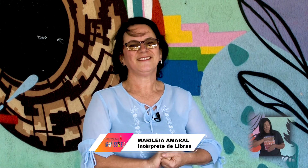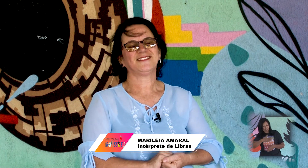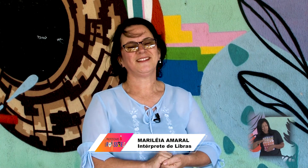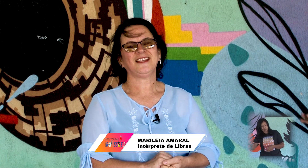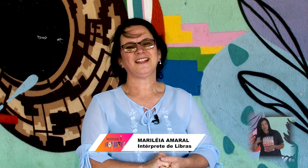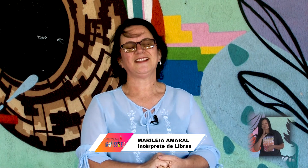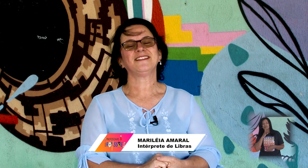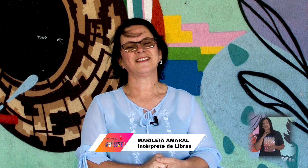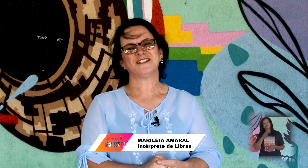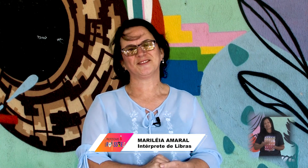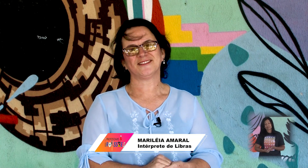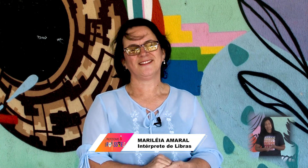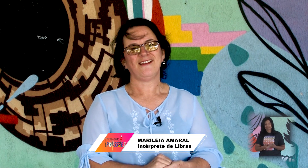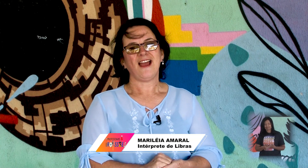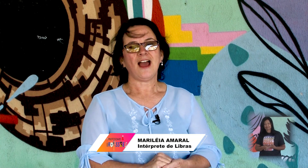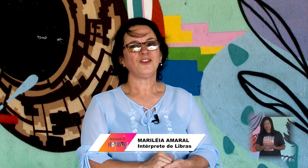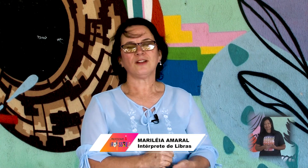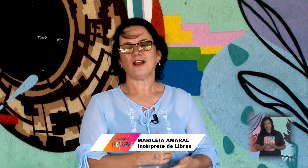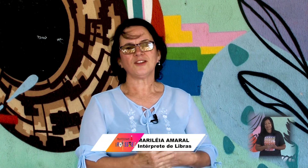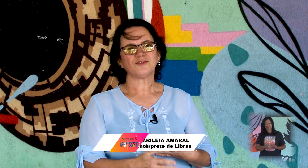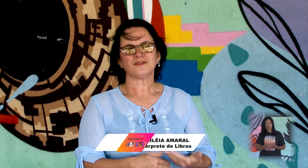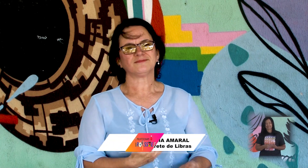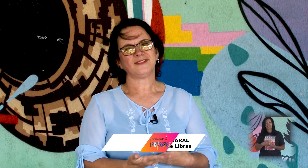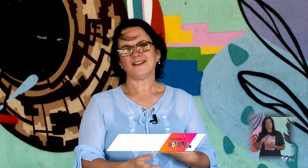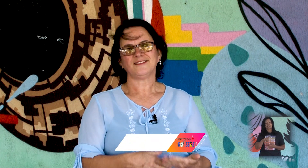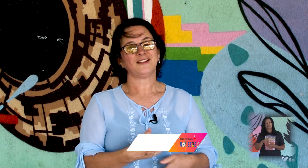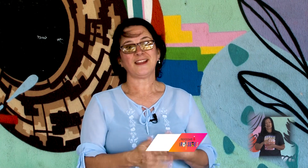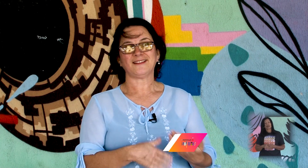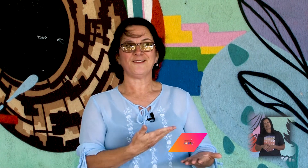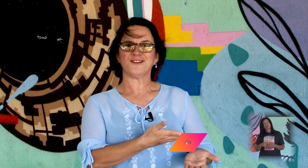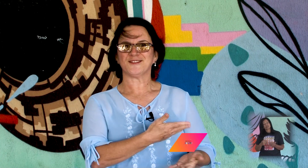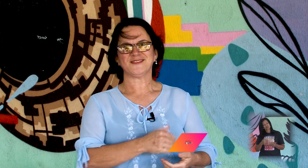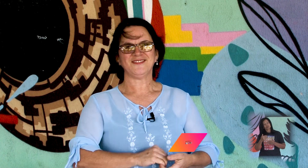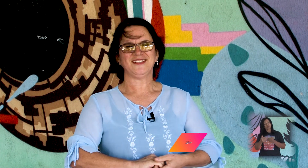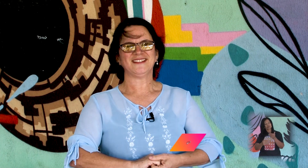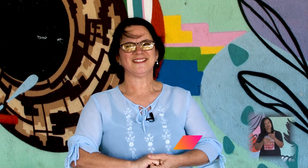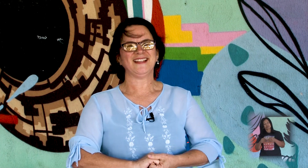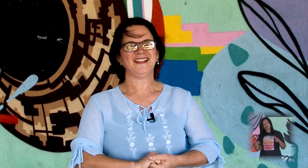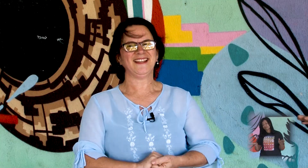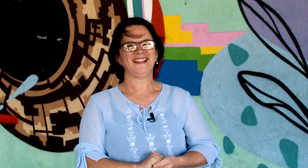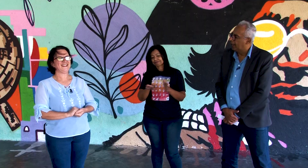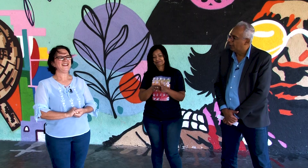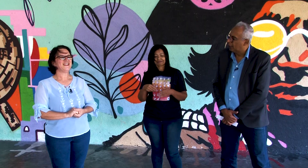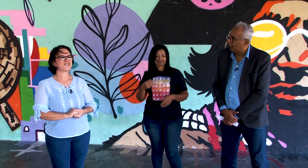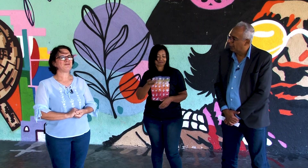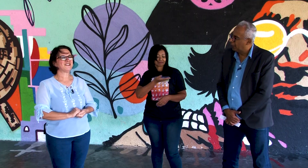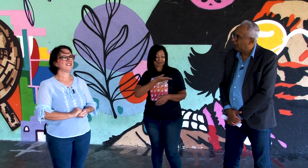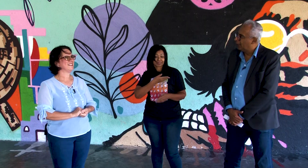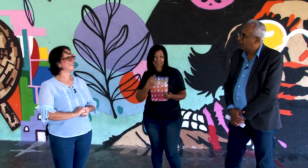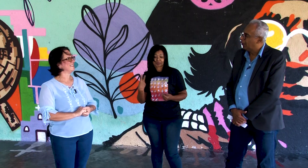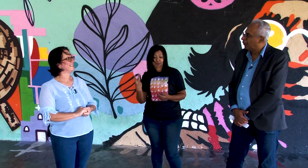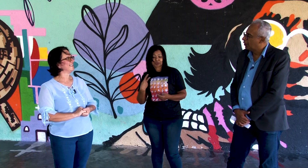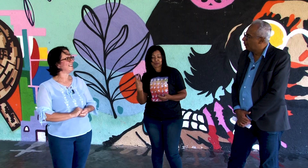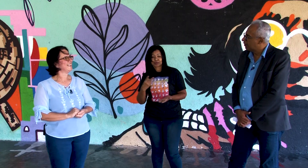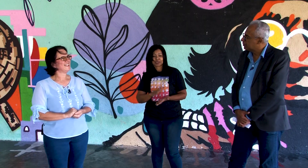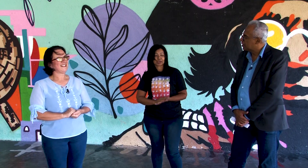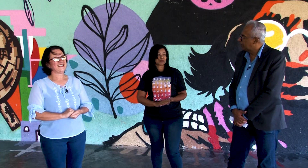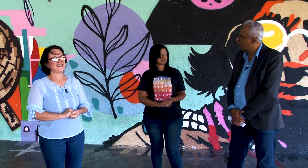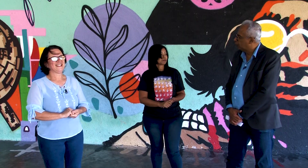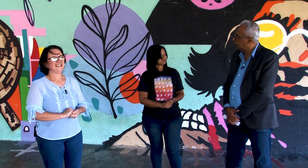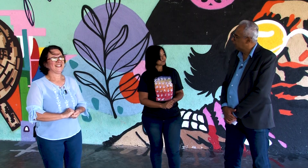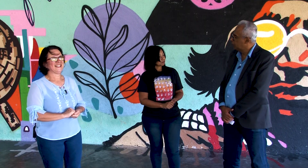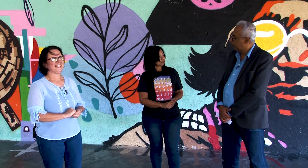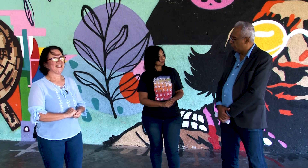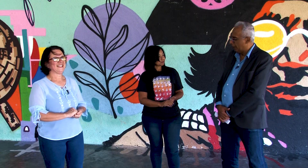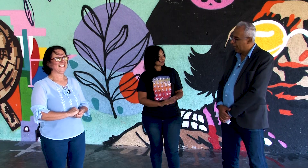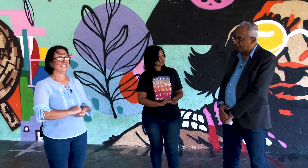lá em Santos. Aí de lá a gente foi, né? Daí até hoje somos amigas, né? E compartilhando. Ô Guiomar, você já